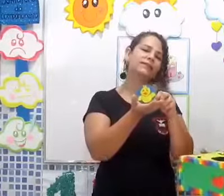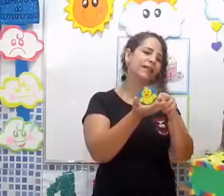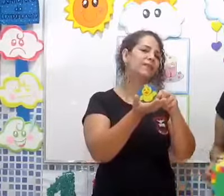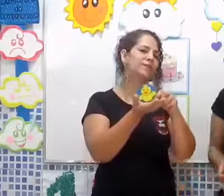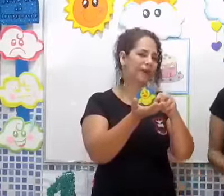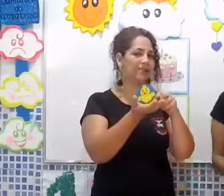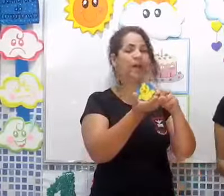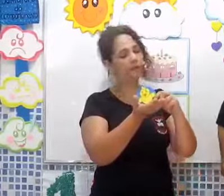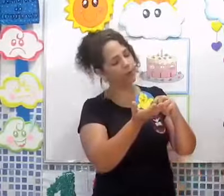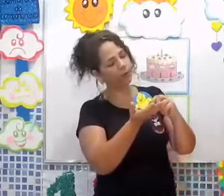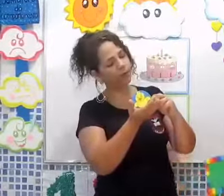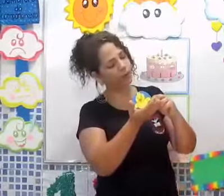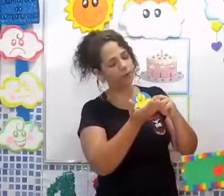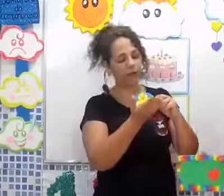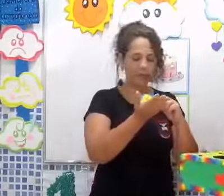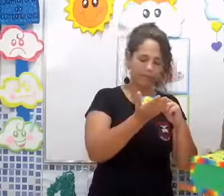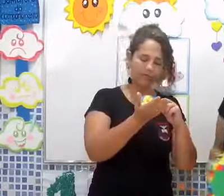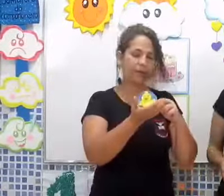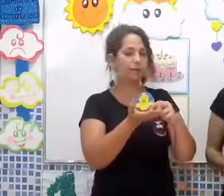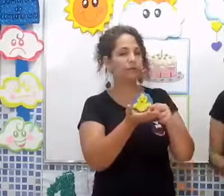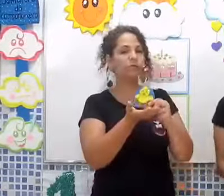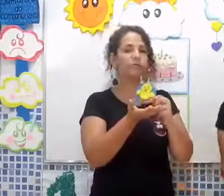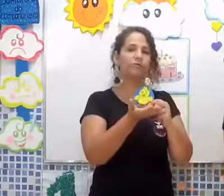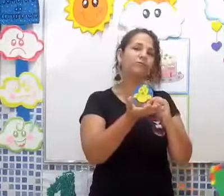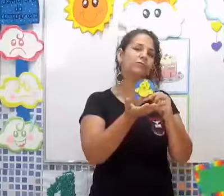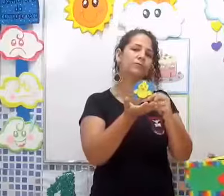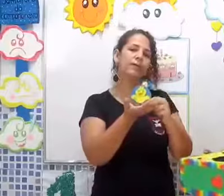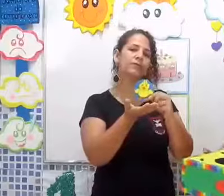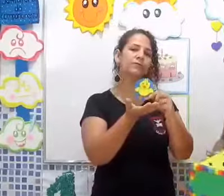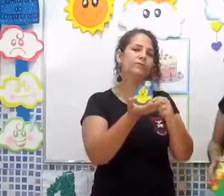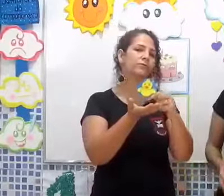ele faz piu-piu, mas tem muito medo do